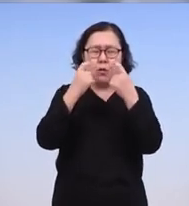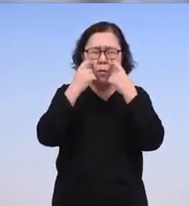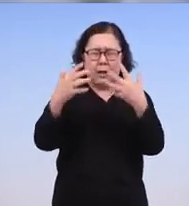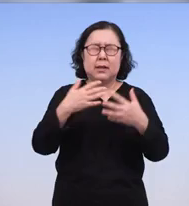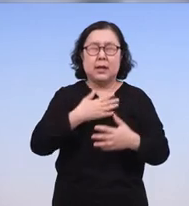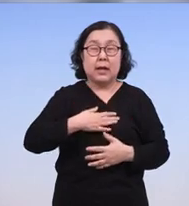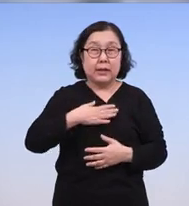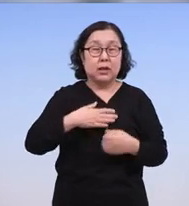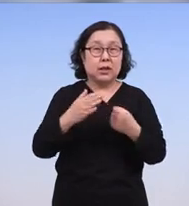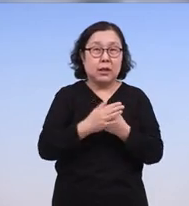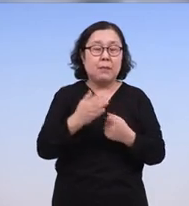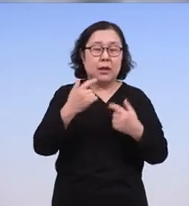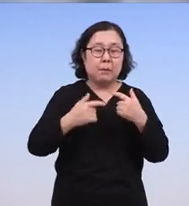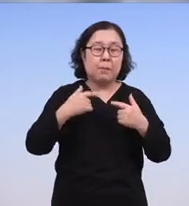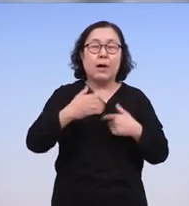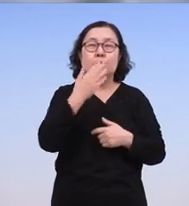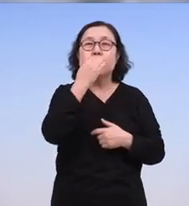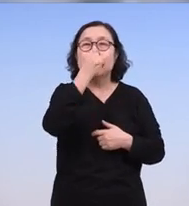거예요.